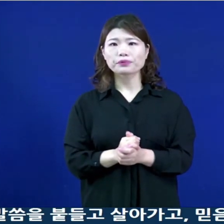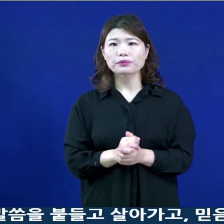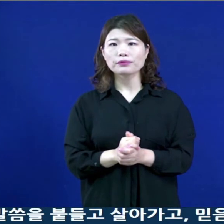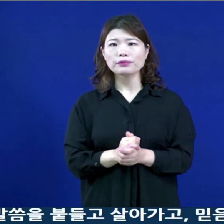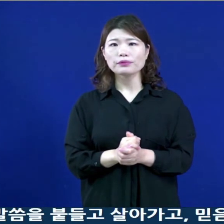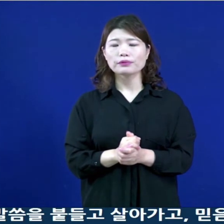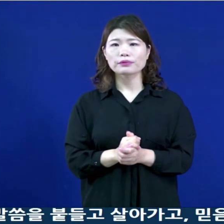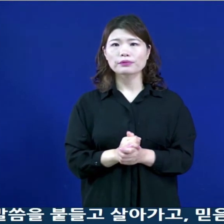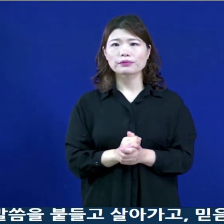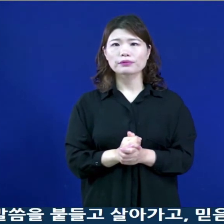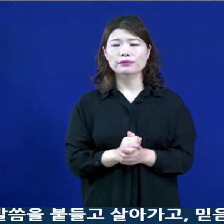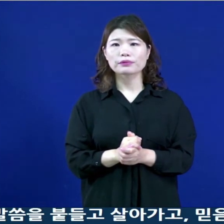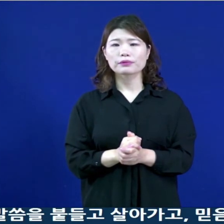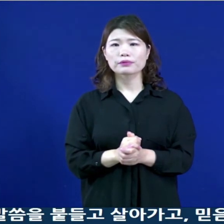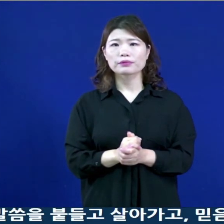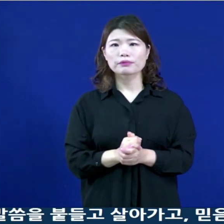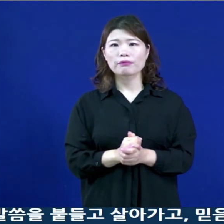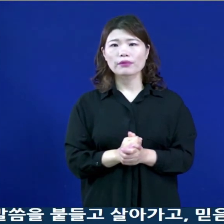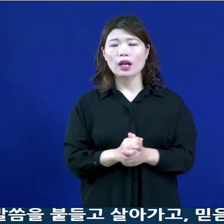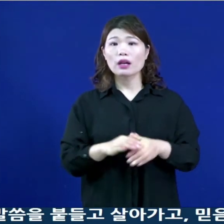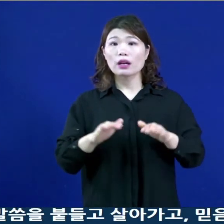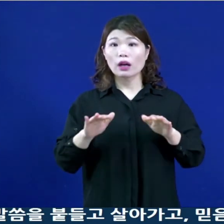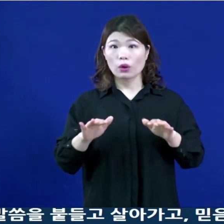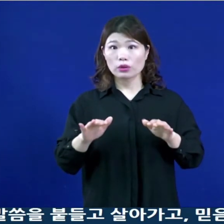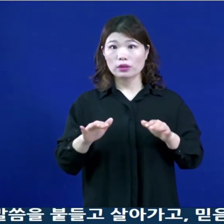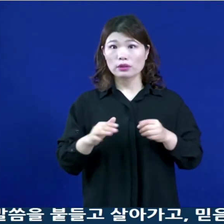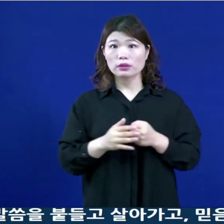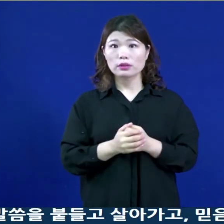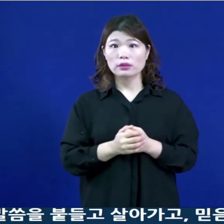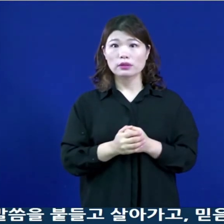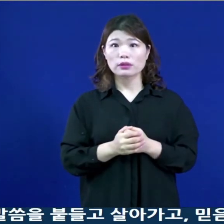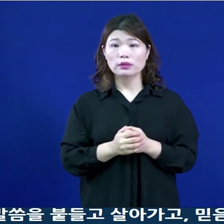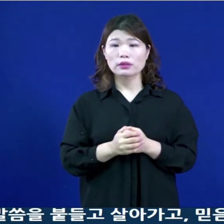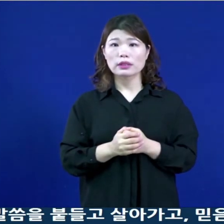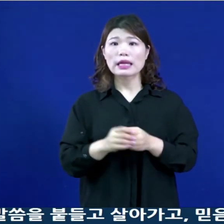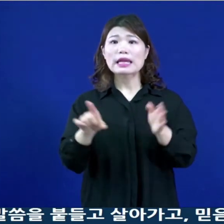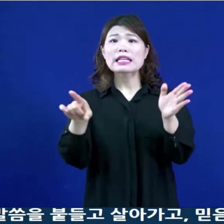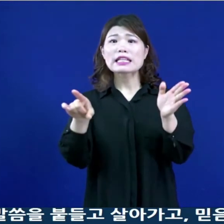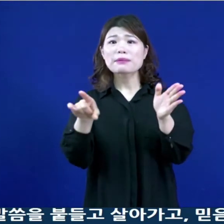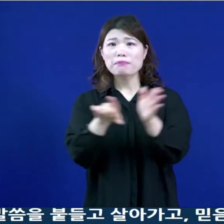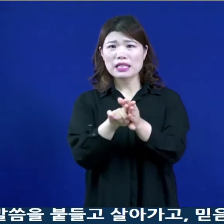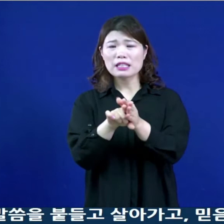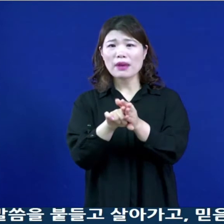두 번째, 오늘 믿음의 진수를 뭐라고